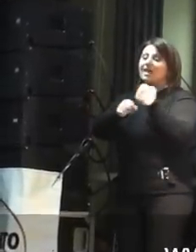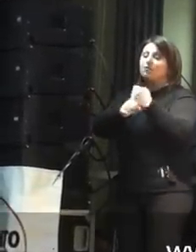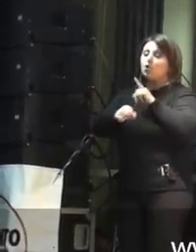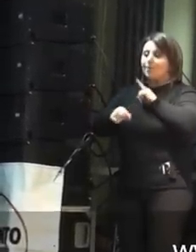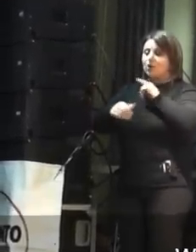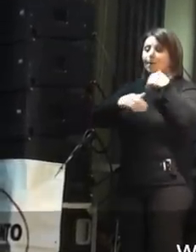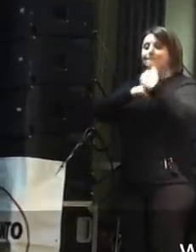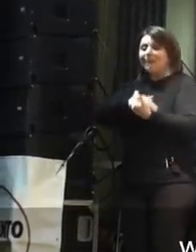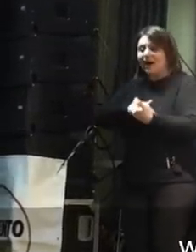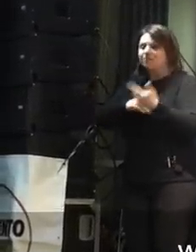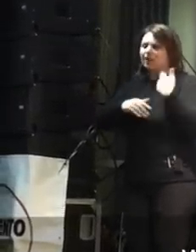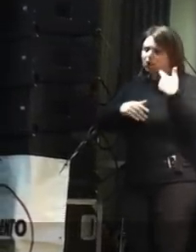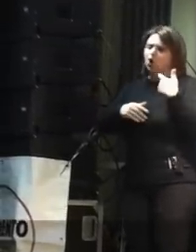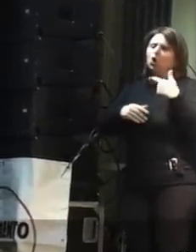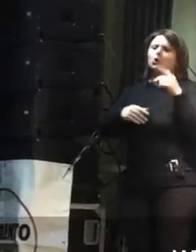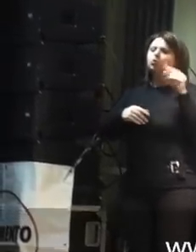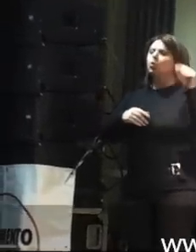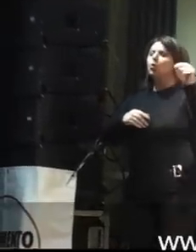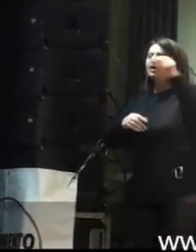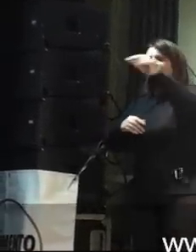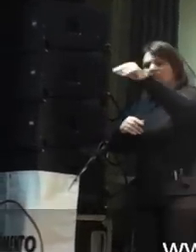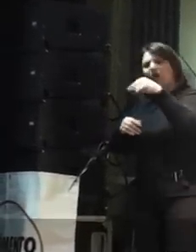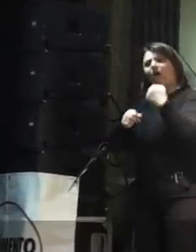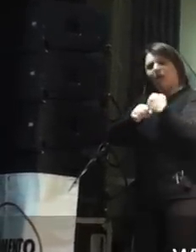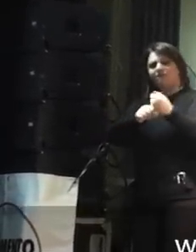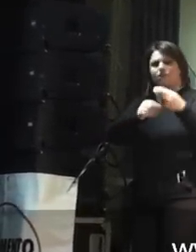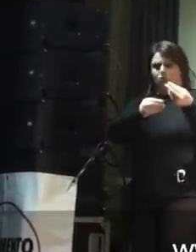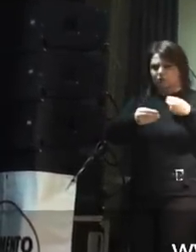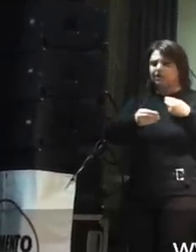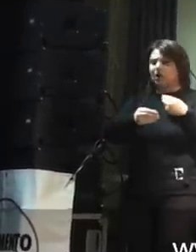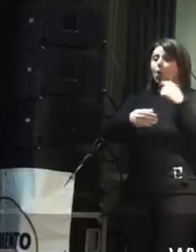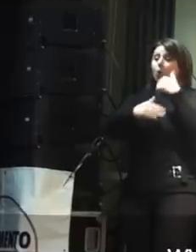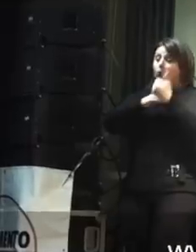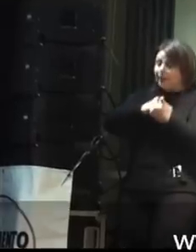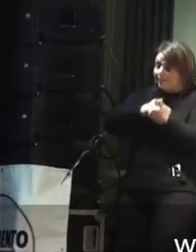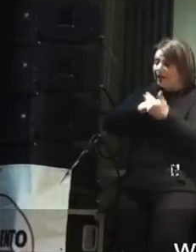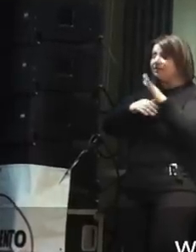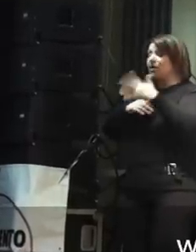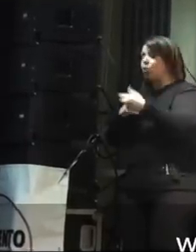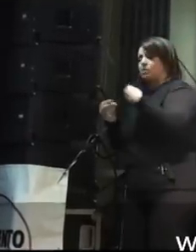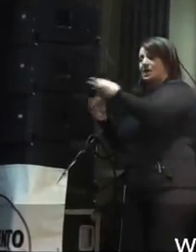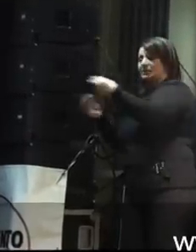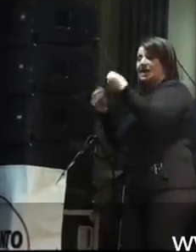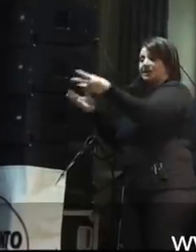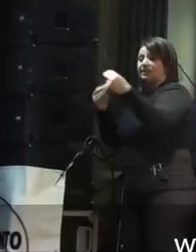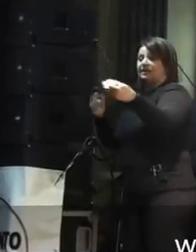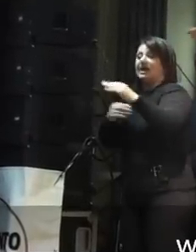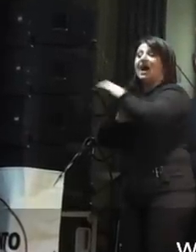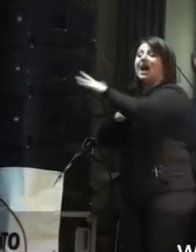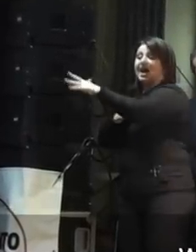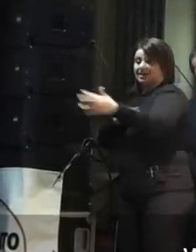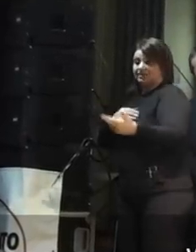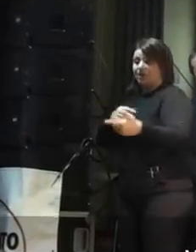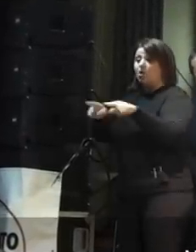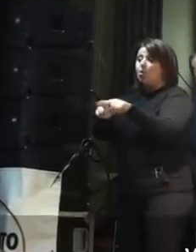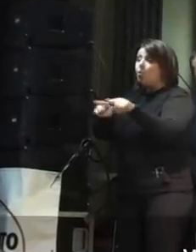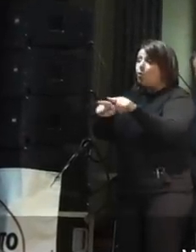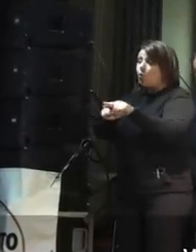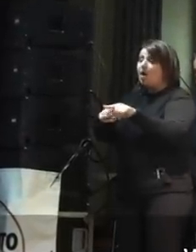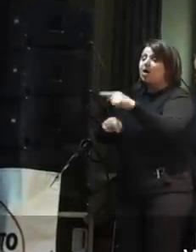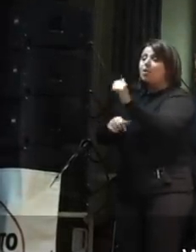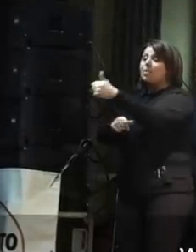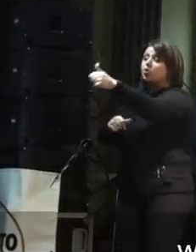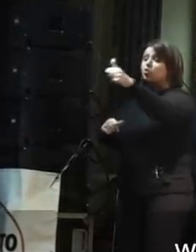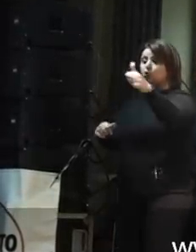faccio pagare quando faccio le tournée, ma una parte dell'altro mio lavoro la dedico agli altri come dovrebbe fare ognuno di